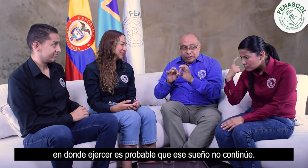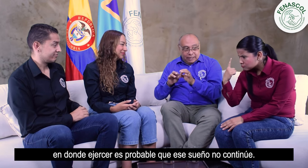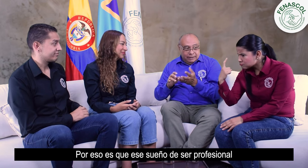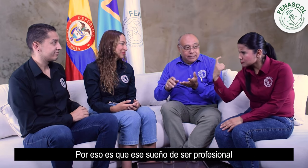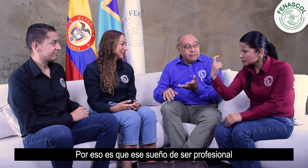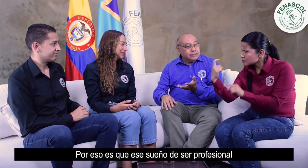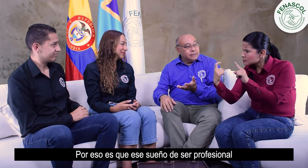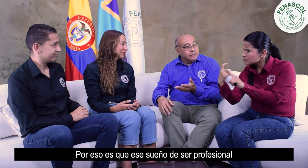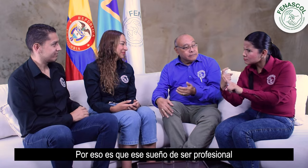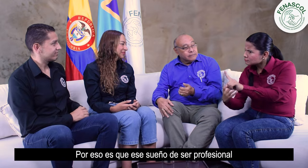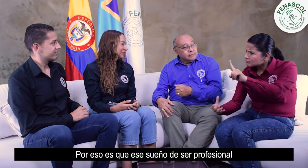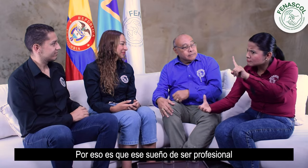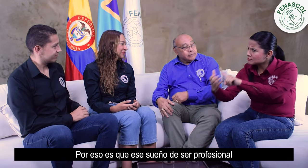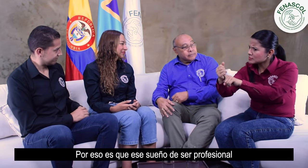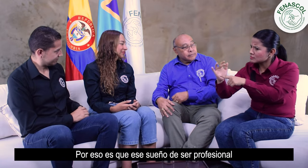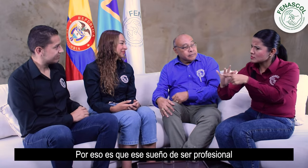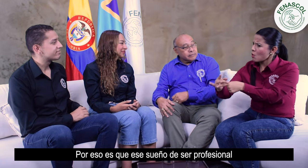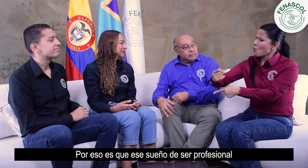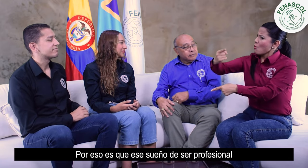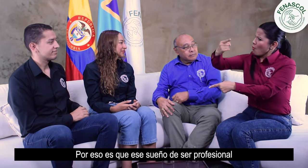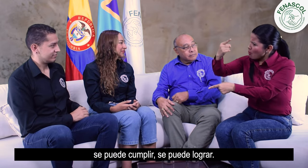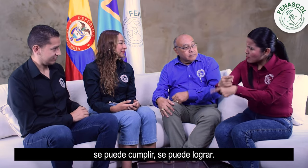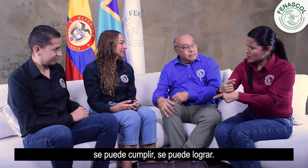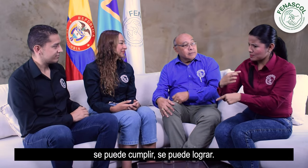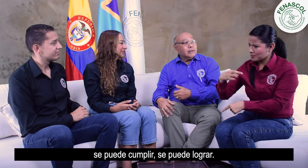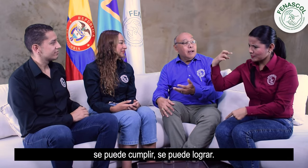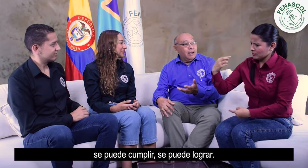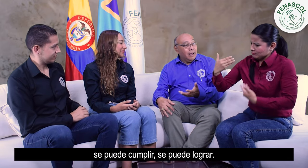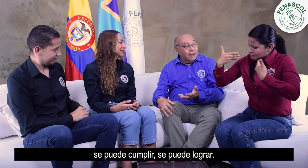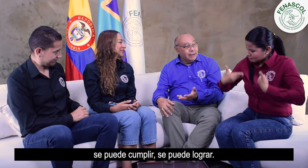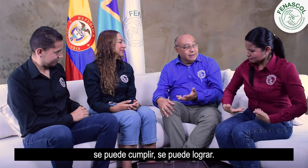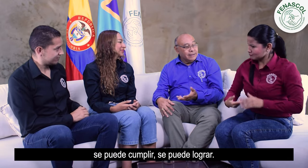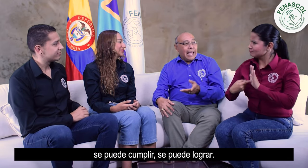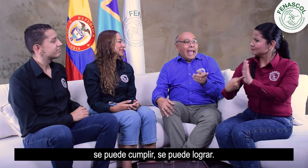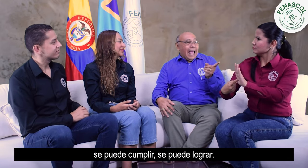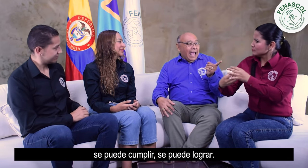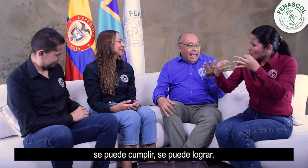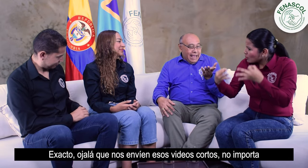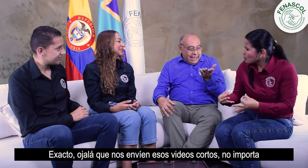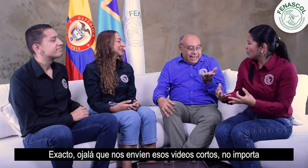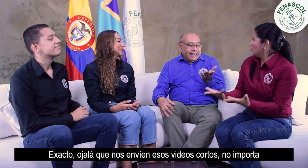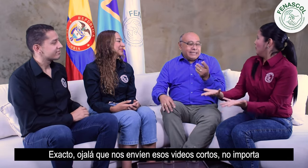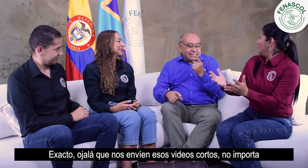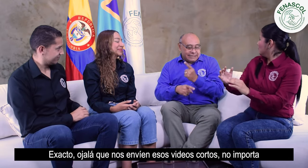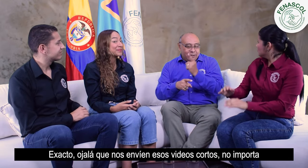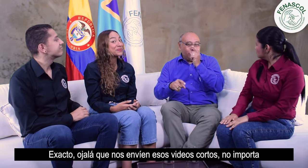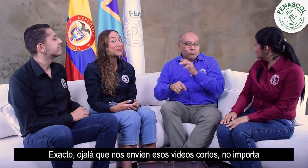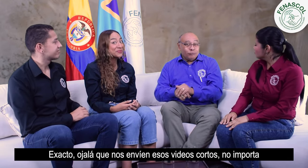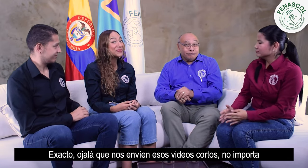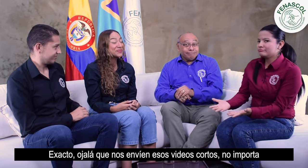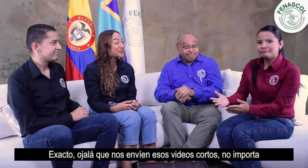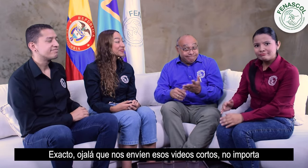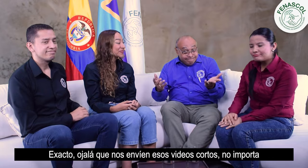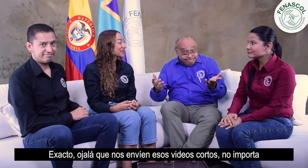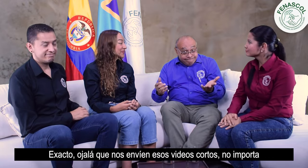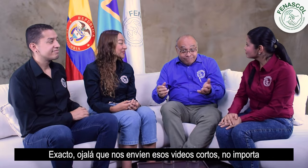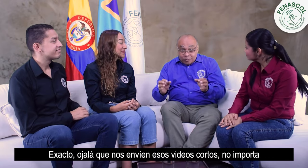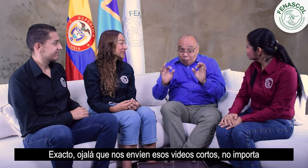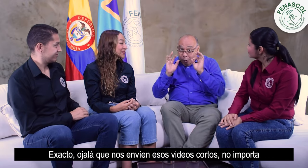Por eso es que ese sueño de ser profesional se puede cumplir, se puede lograr. Exacto. Ojalá que nos envíen esos videos